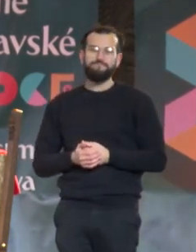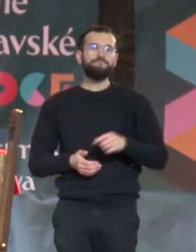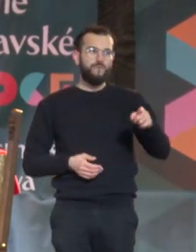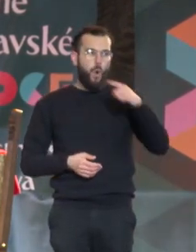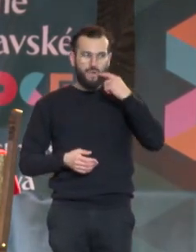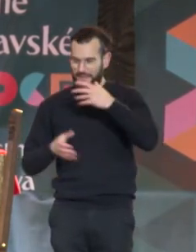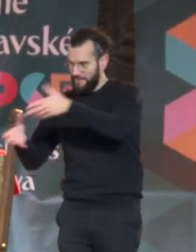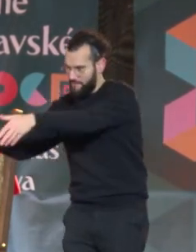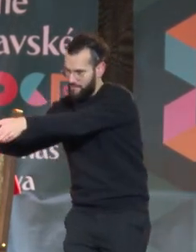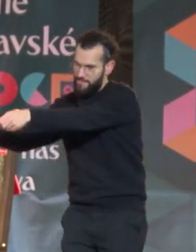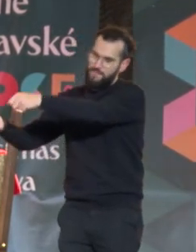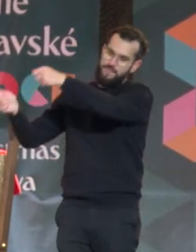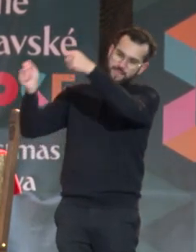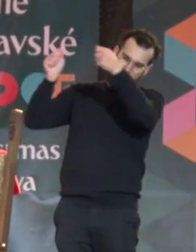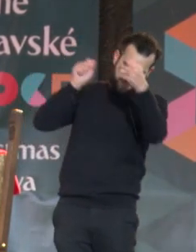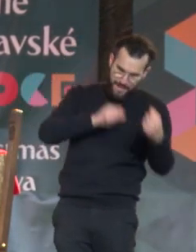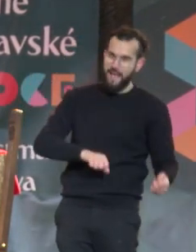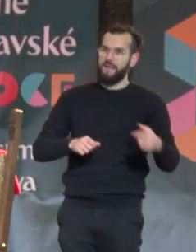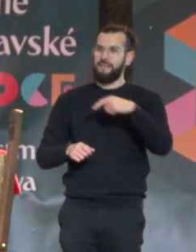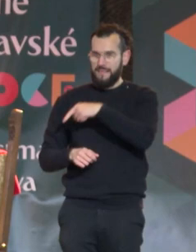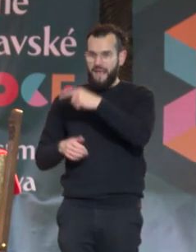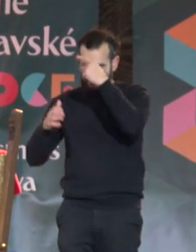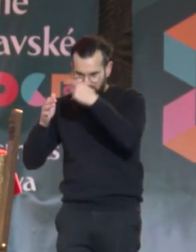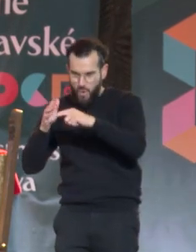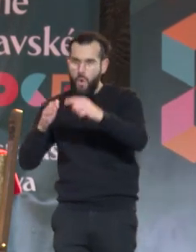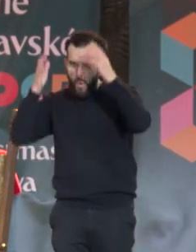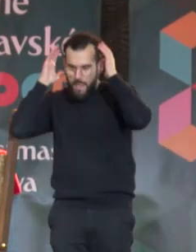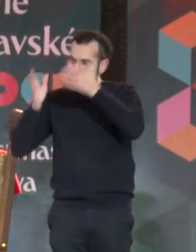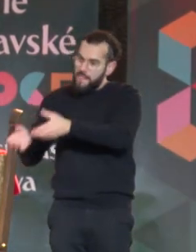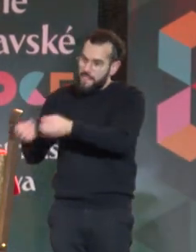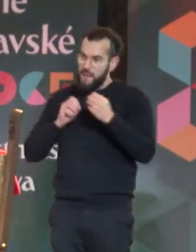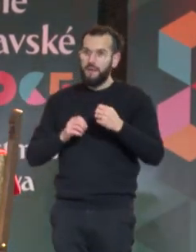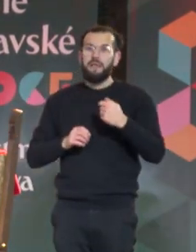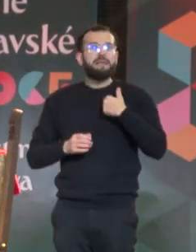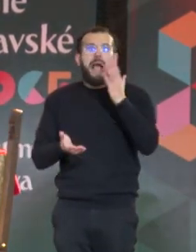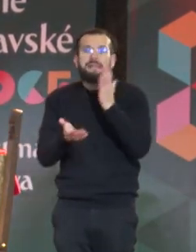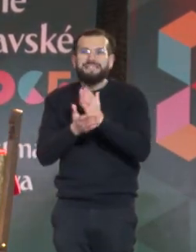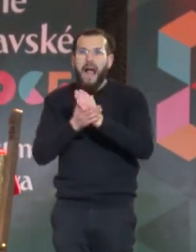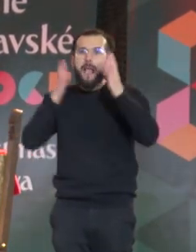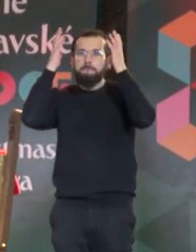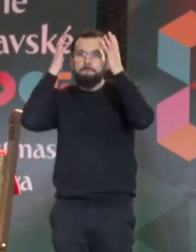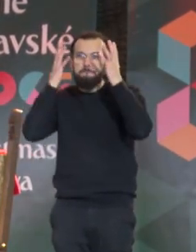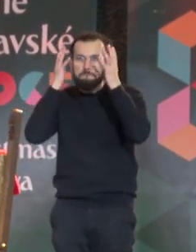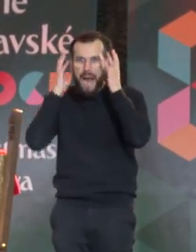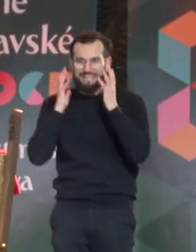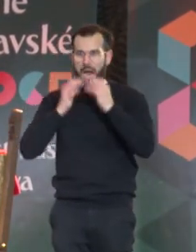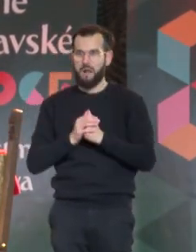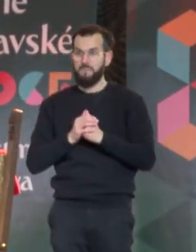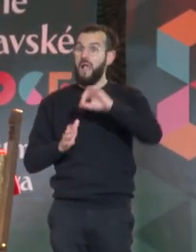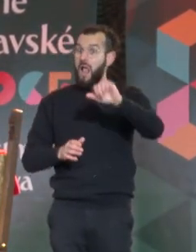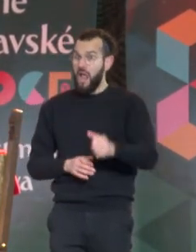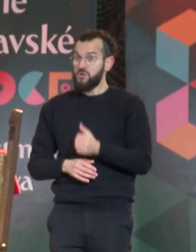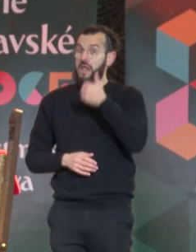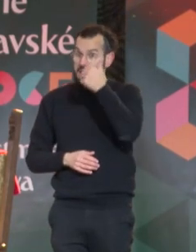hlavy deku, ktorá na mne uviazla, keď som liezol z bunkra, ale pod ňou mám aj tak ešte masku. A pod ňou ešte